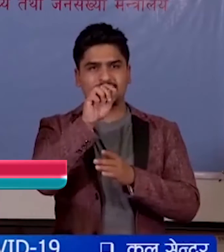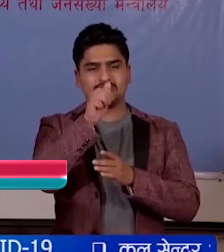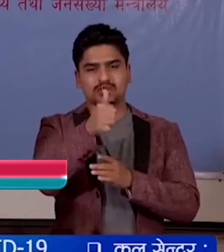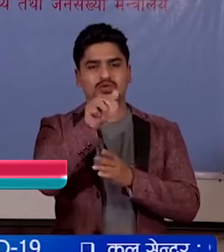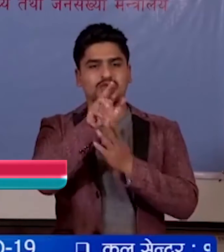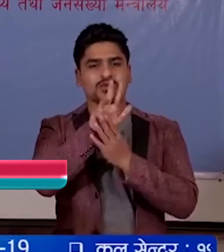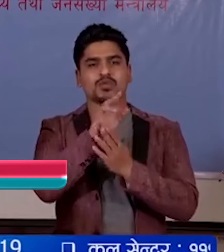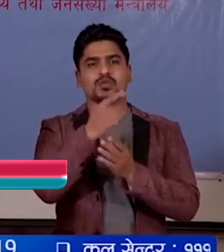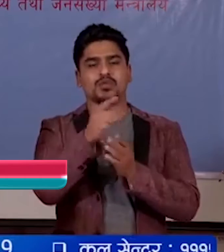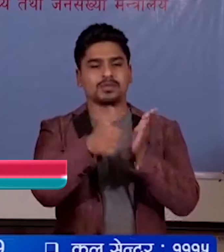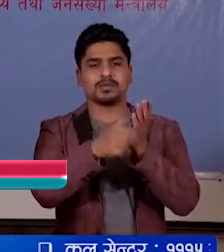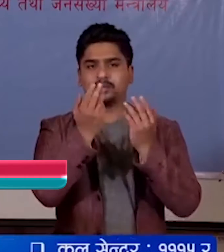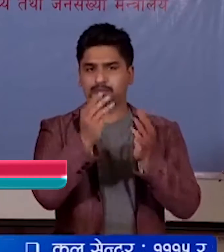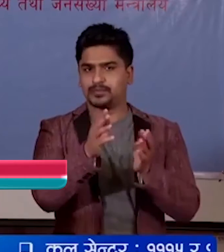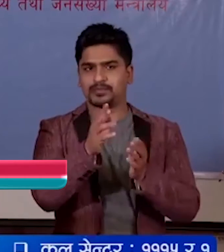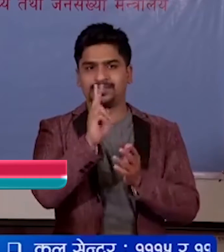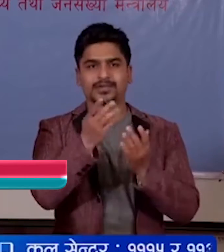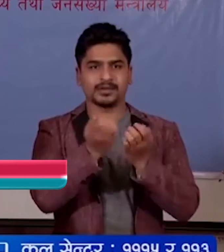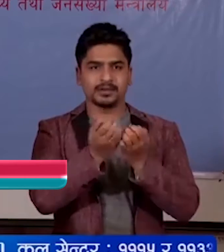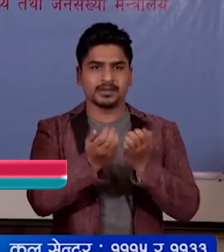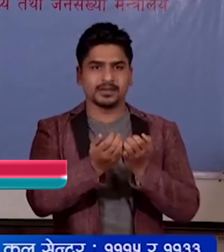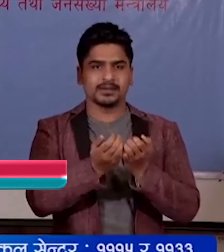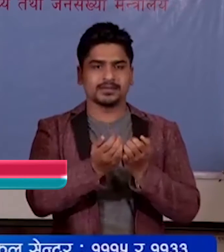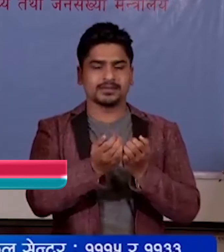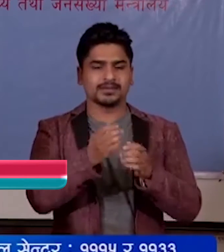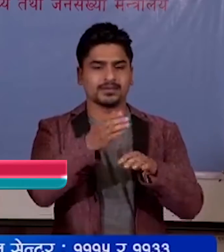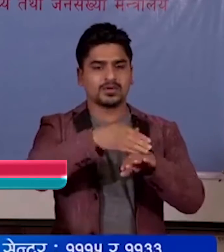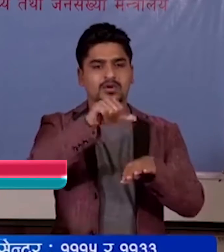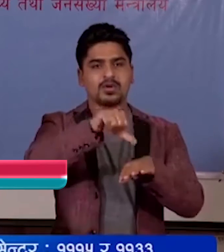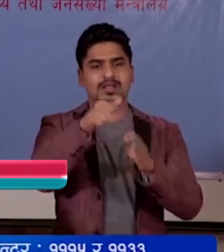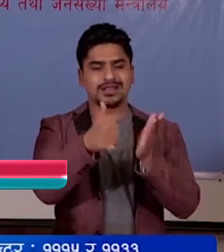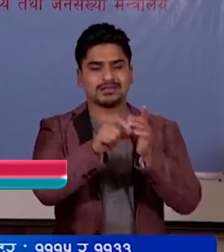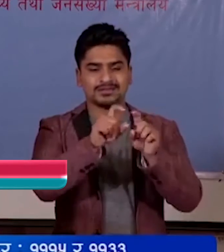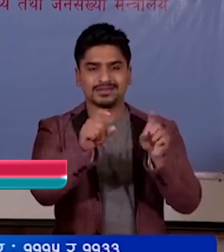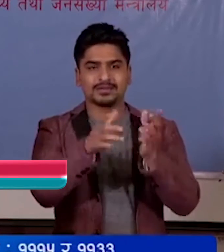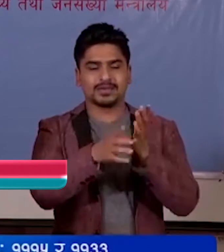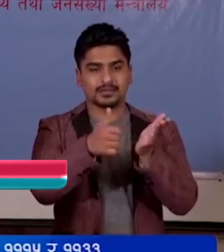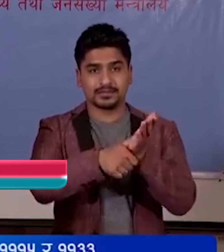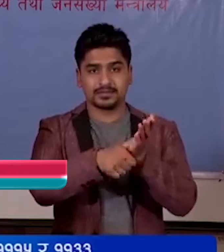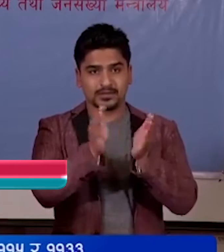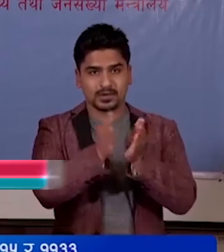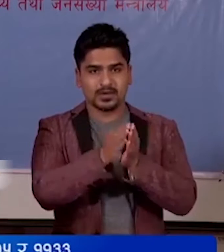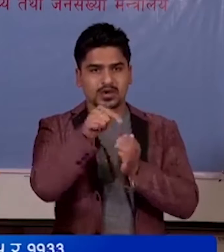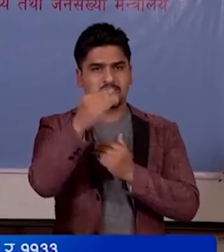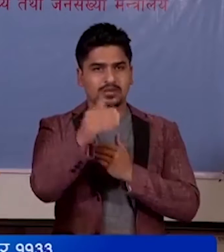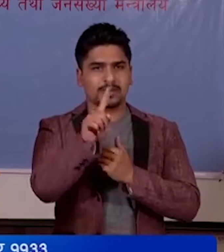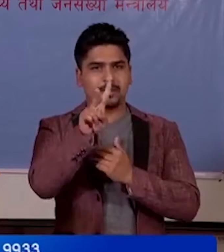369 वटा परीक्षण भएका छन्। त्यसै गरी ऱ्यापिड डायग्नोस्टिक किटबाट भएको परीक्षण जम्मा